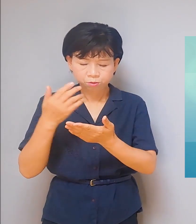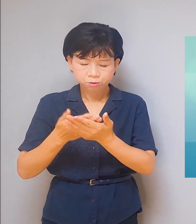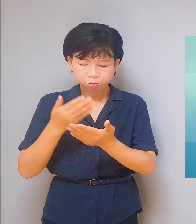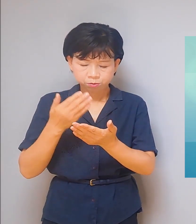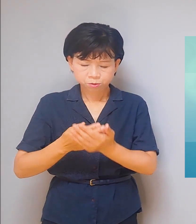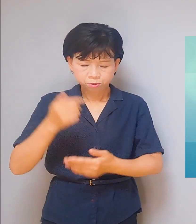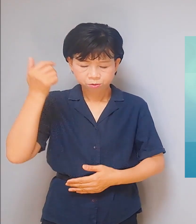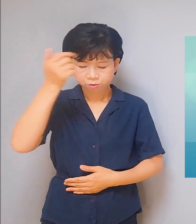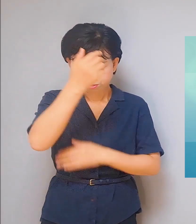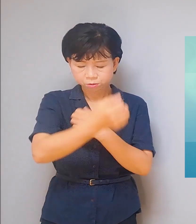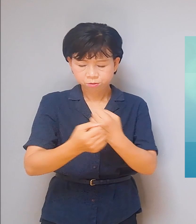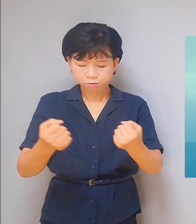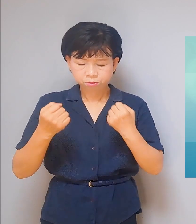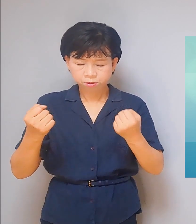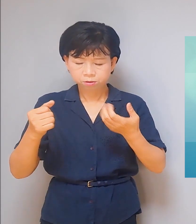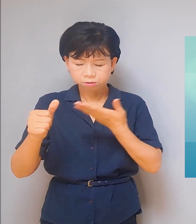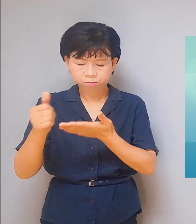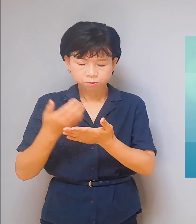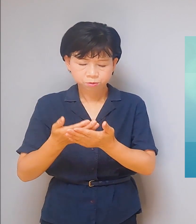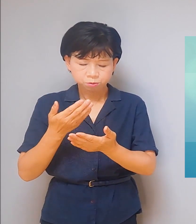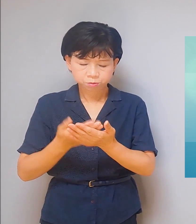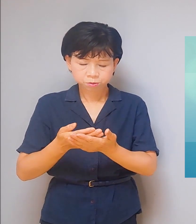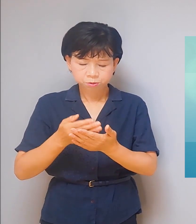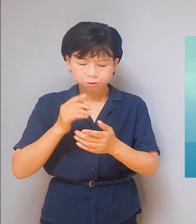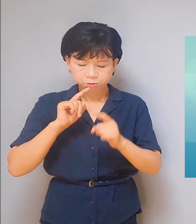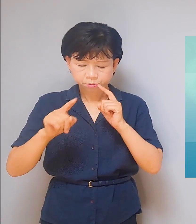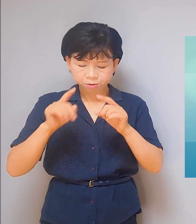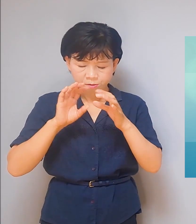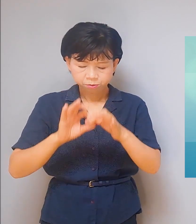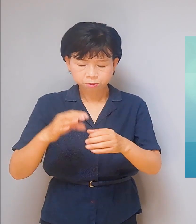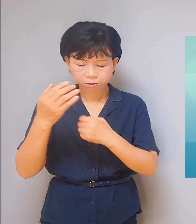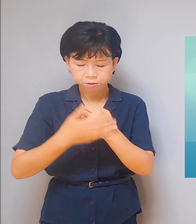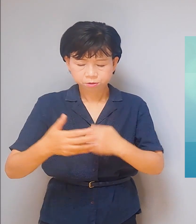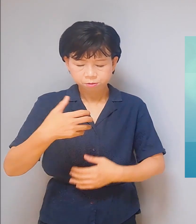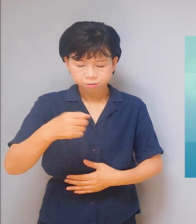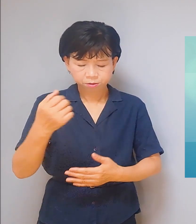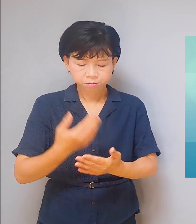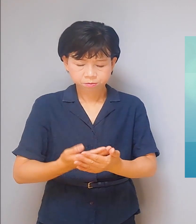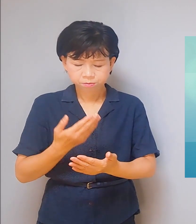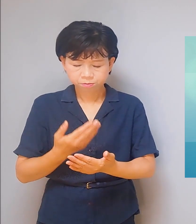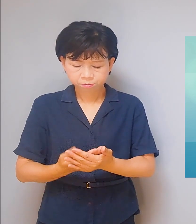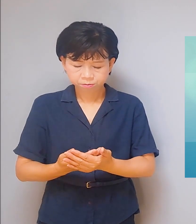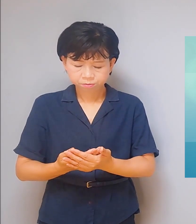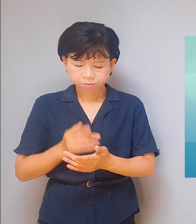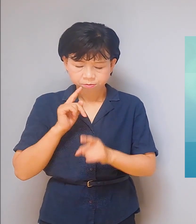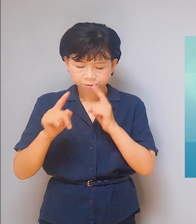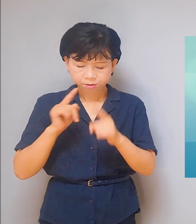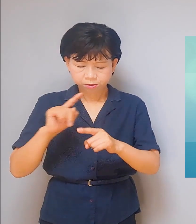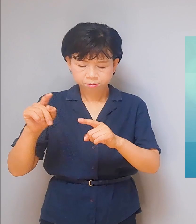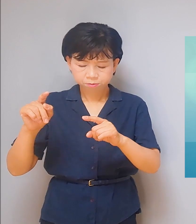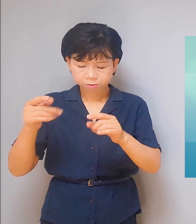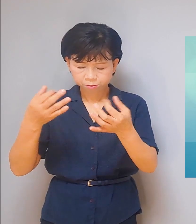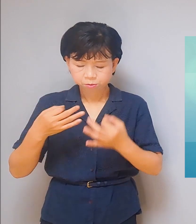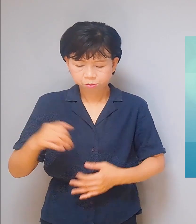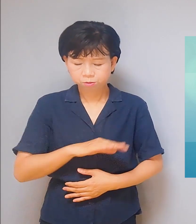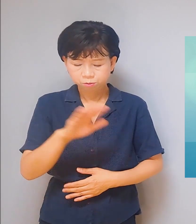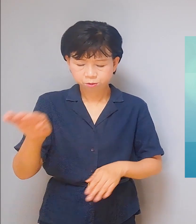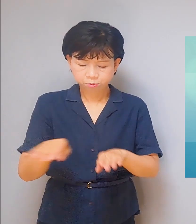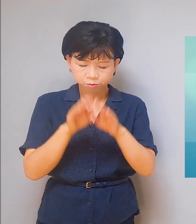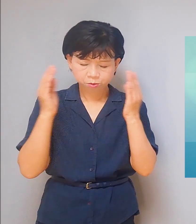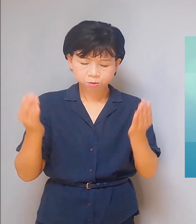강건함을 주옵시고 이 시간 말씀을 통하여 은혜 받게 하옵소서. 말씀을 듣는 우리